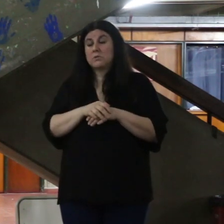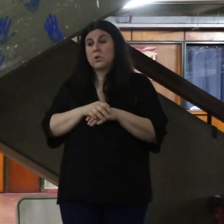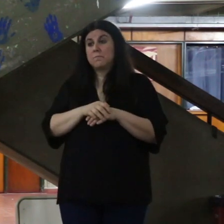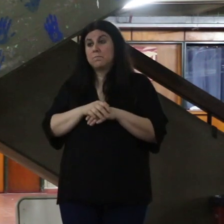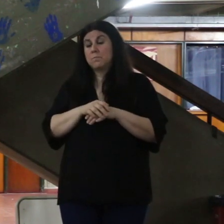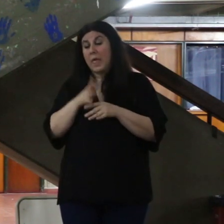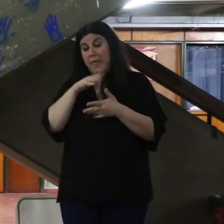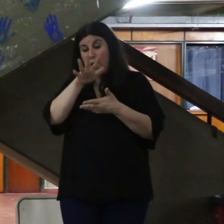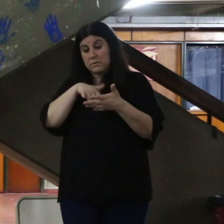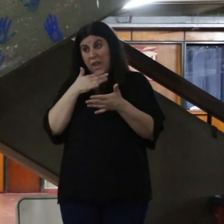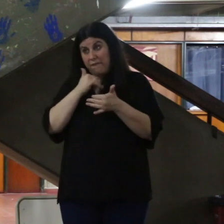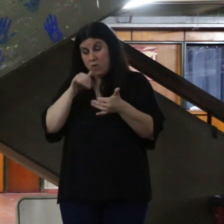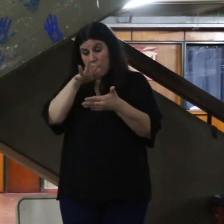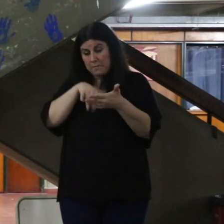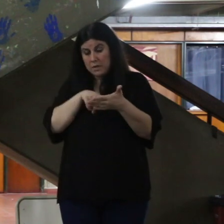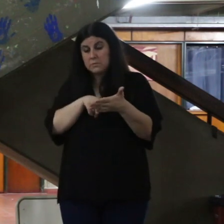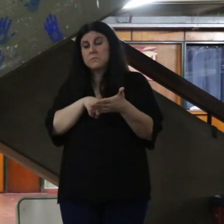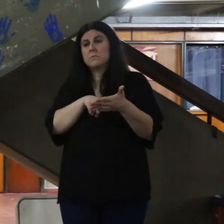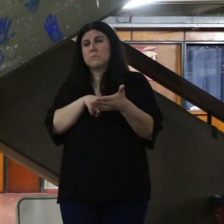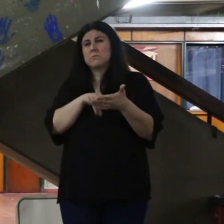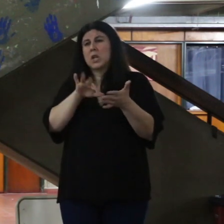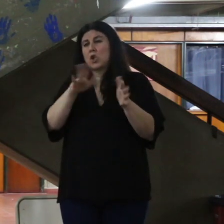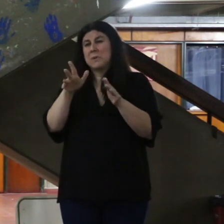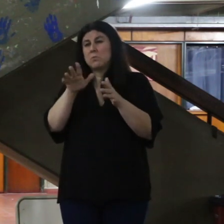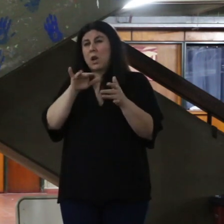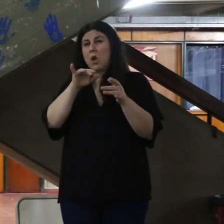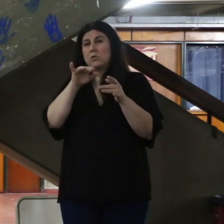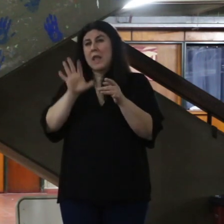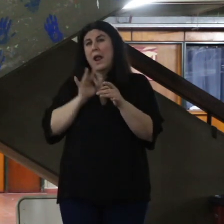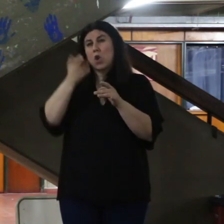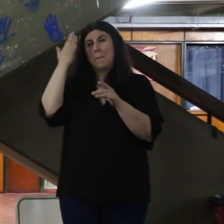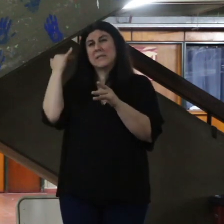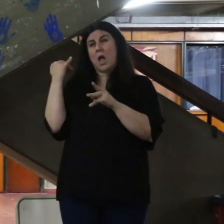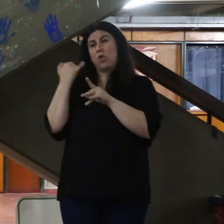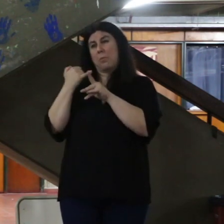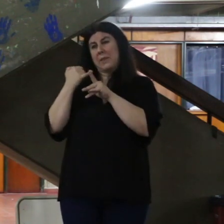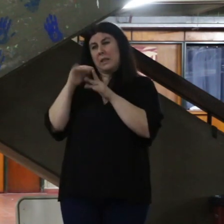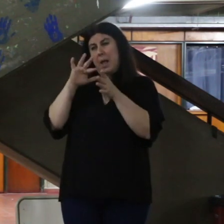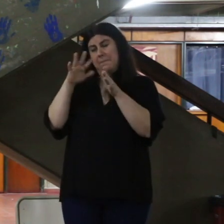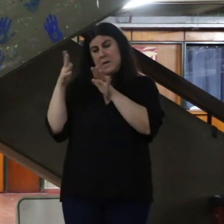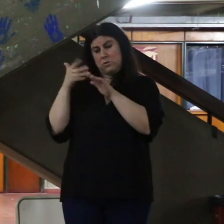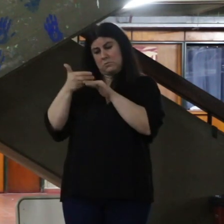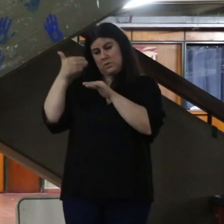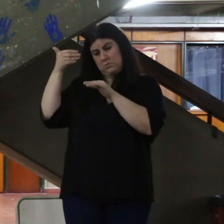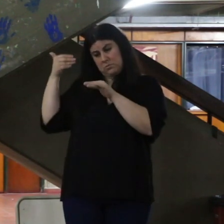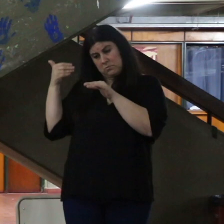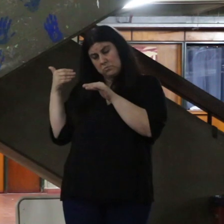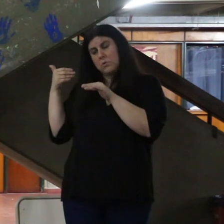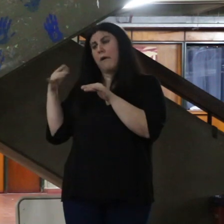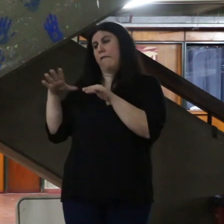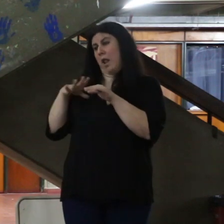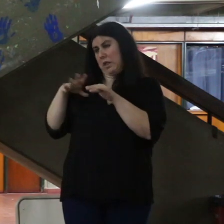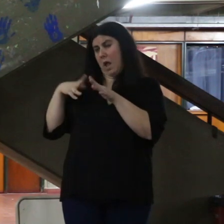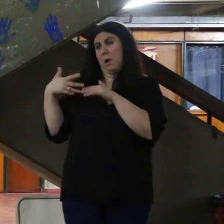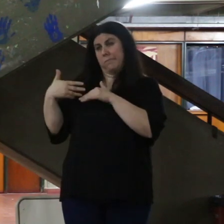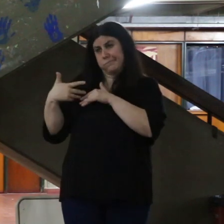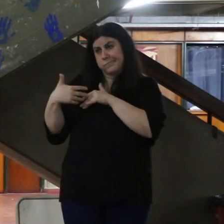según este estudio, dice, esto fue a mitad del año pasado, es decir, todavía faltaba caminar